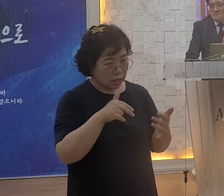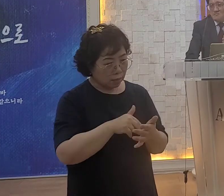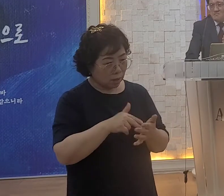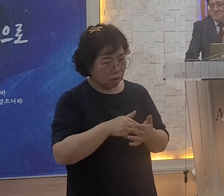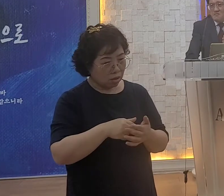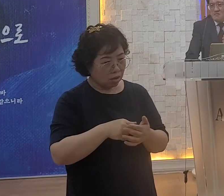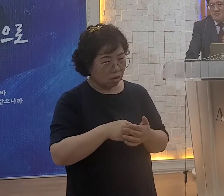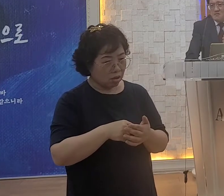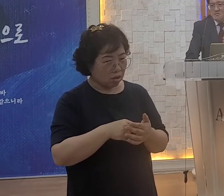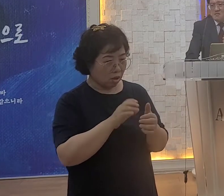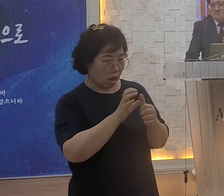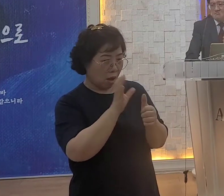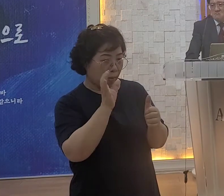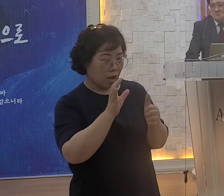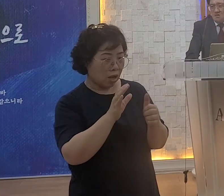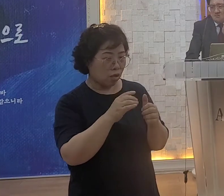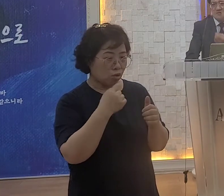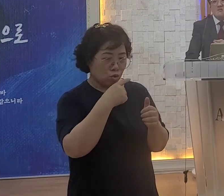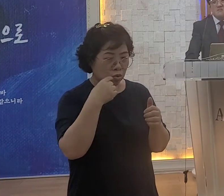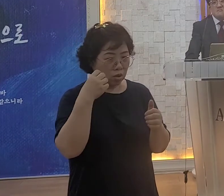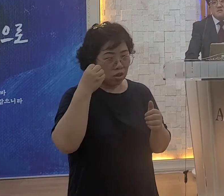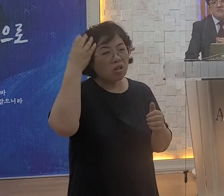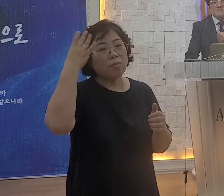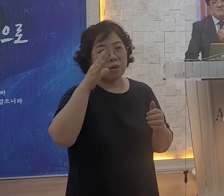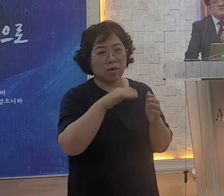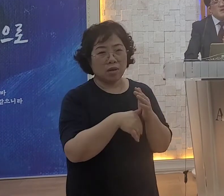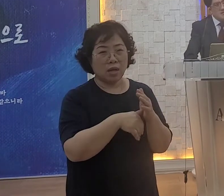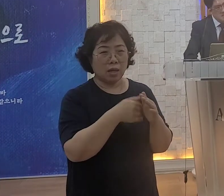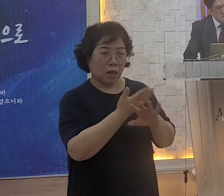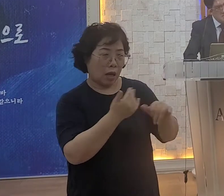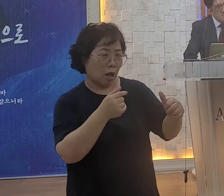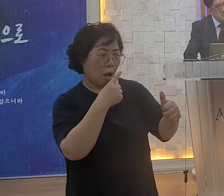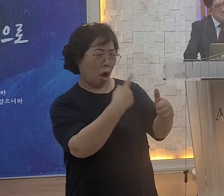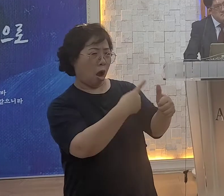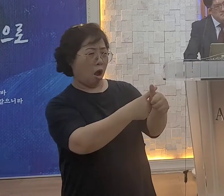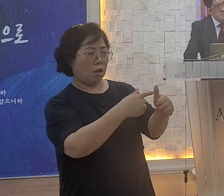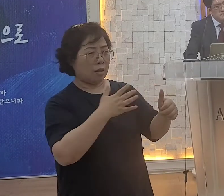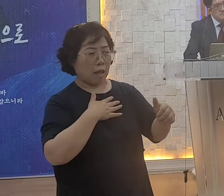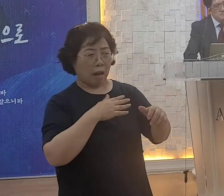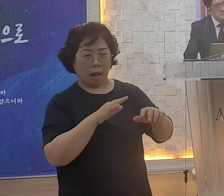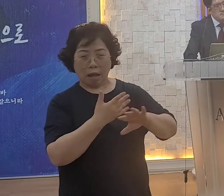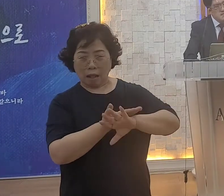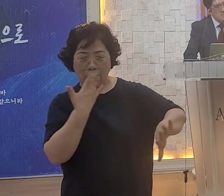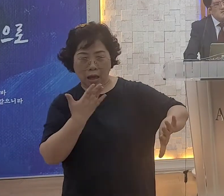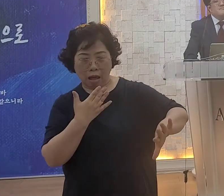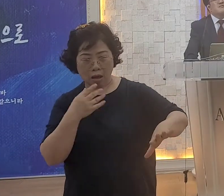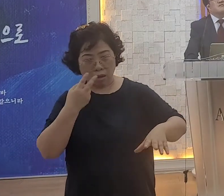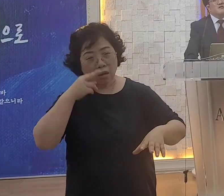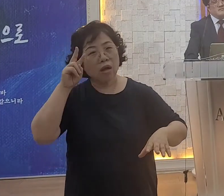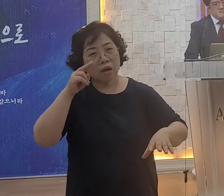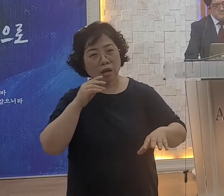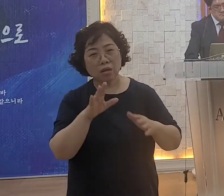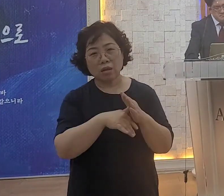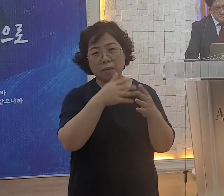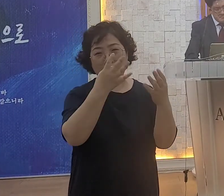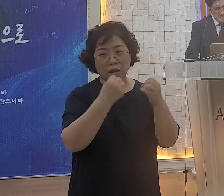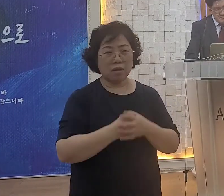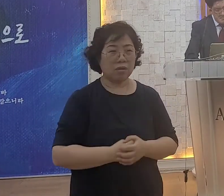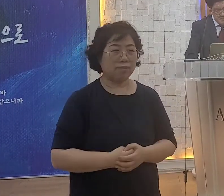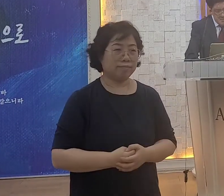때 그때 자꾸 정죄를 하고 마치 나는 아닌 것처럼 이 문제가 발생하는 거예요.